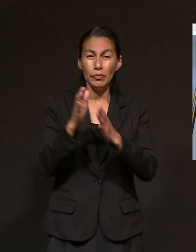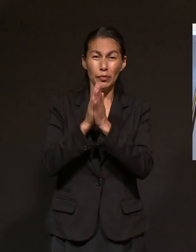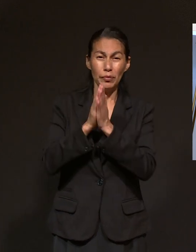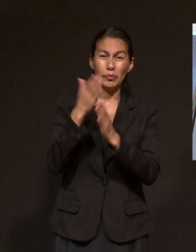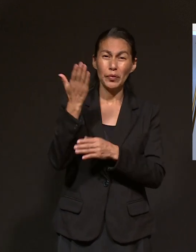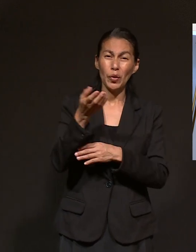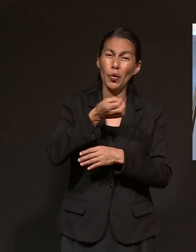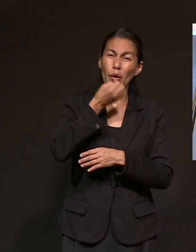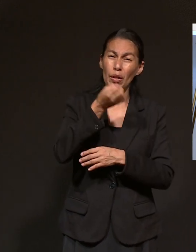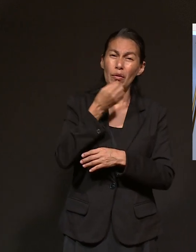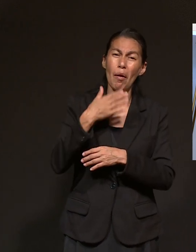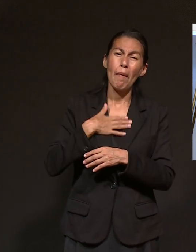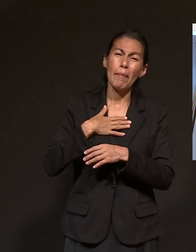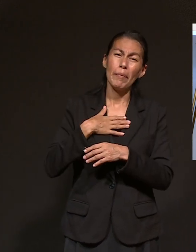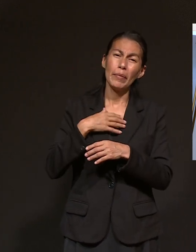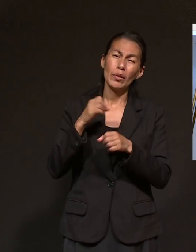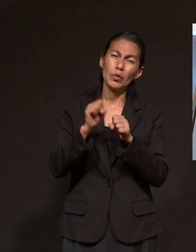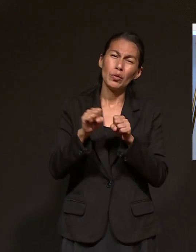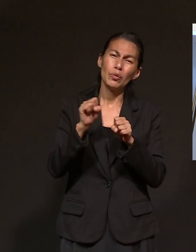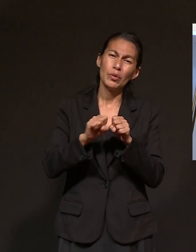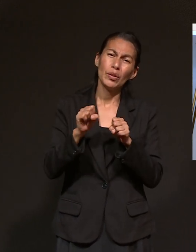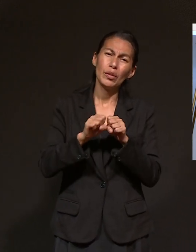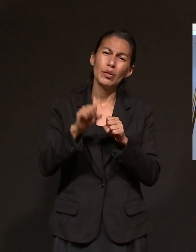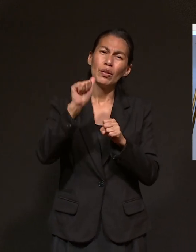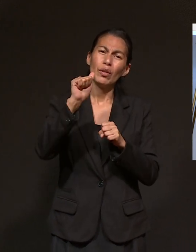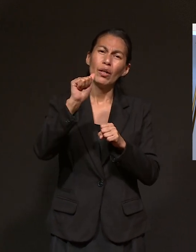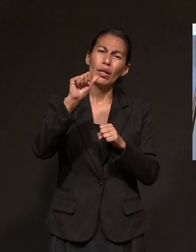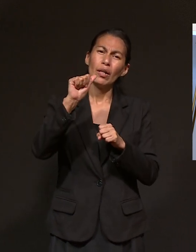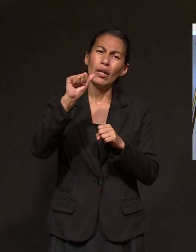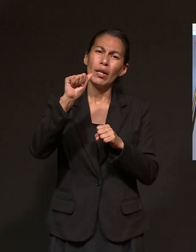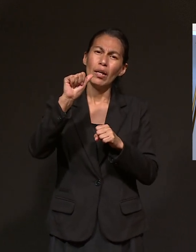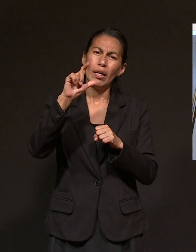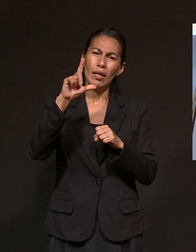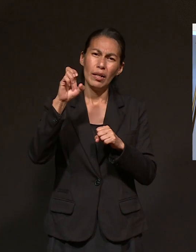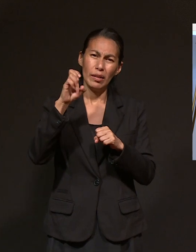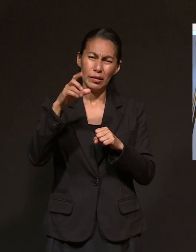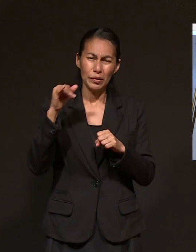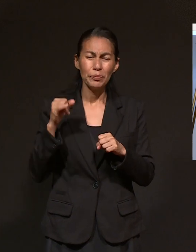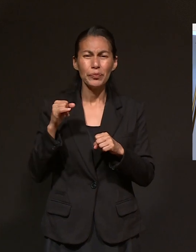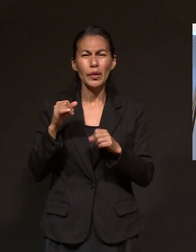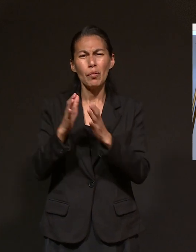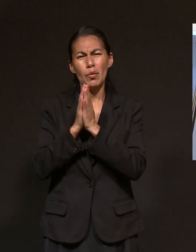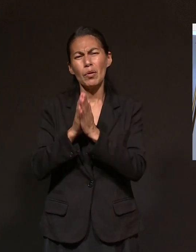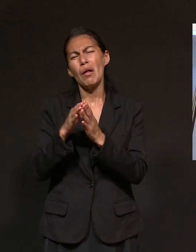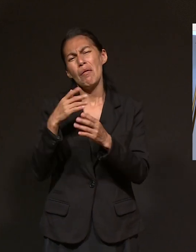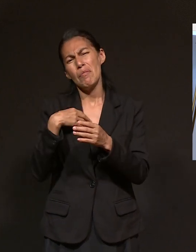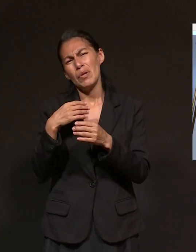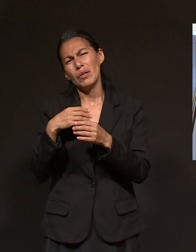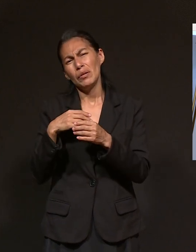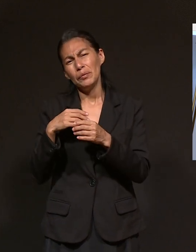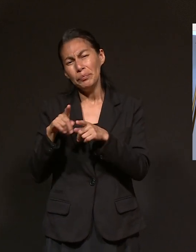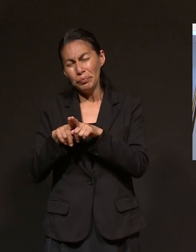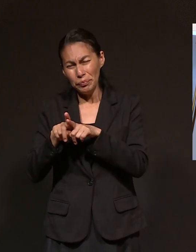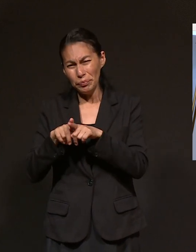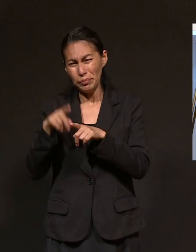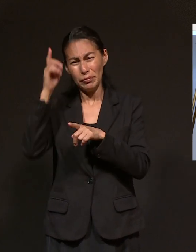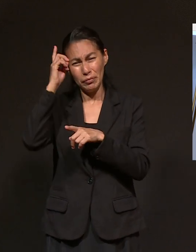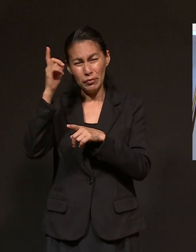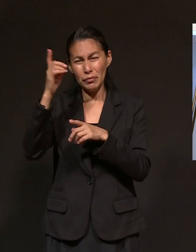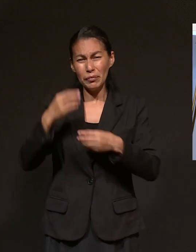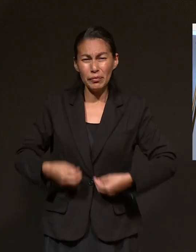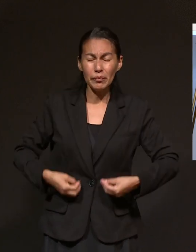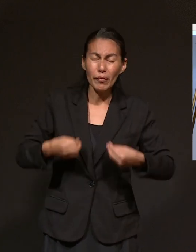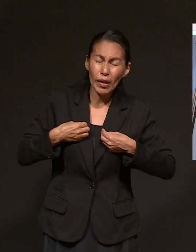mi sobrino Héctor Alexis Está pasando por depresión y estrés También por mi hermano José Serrano